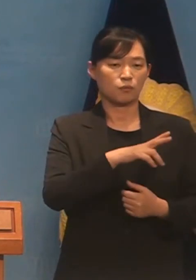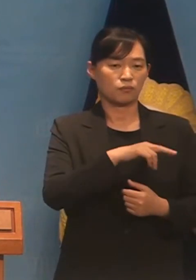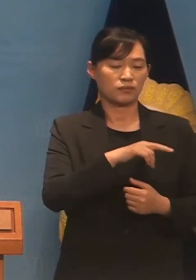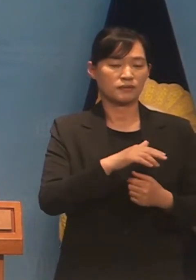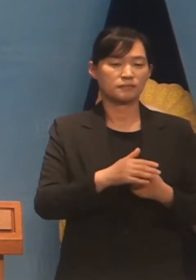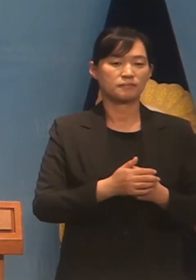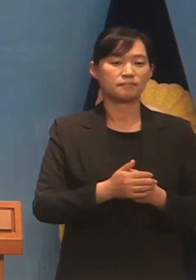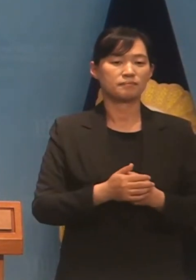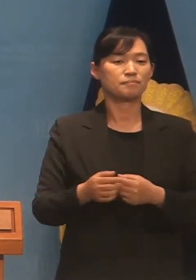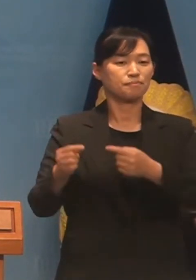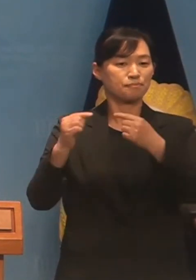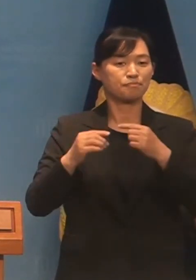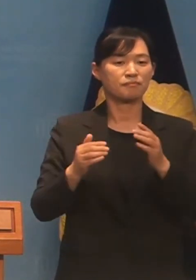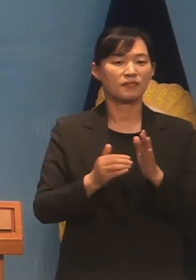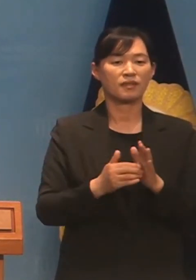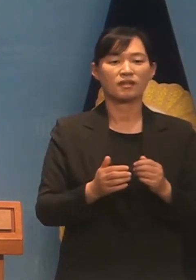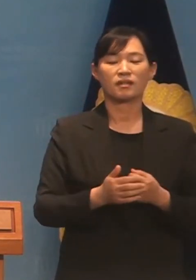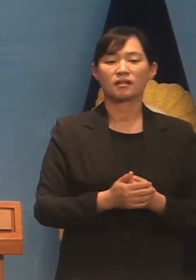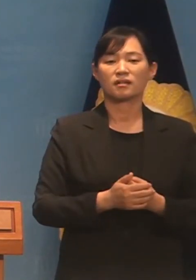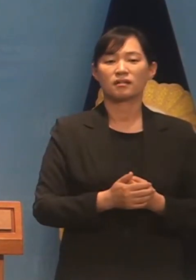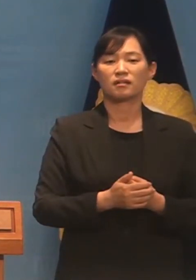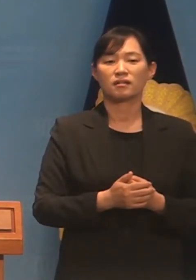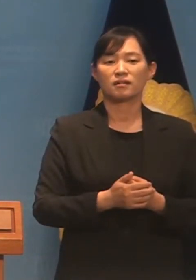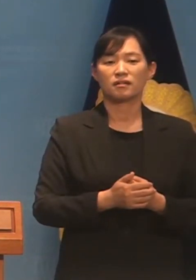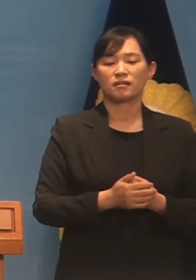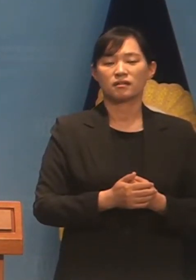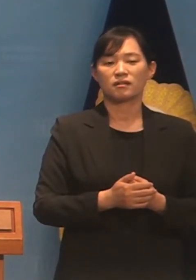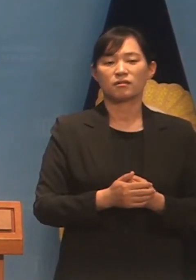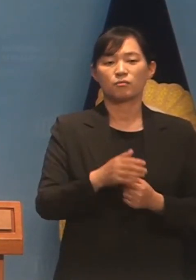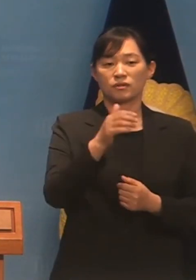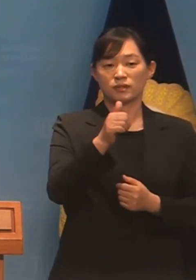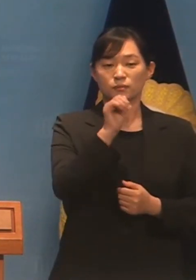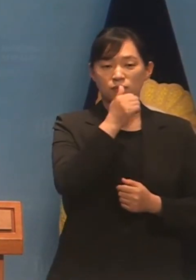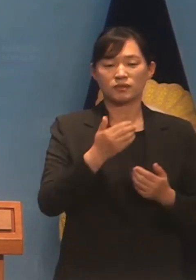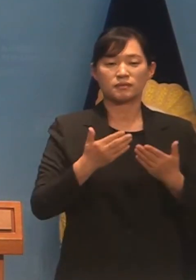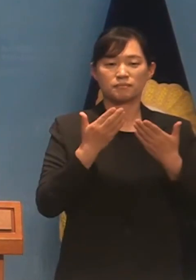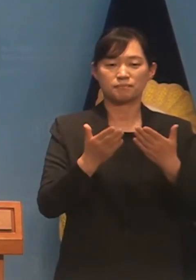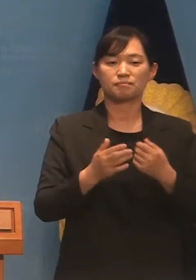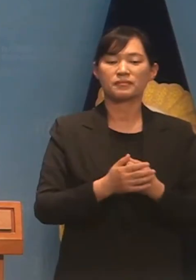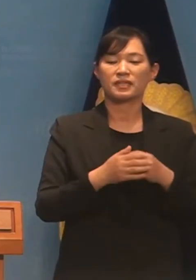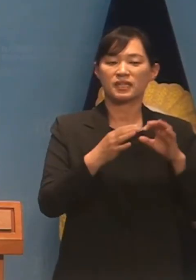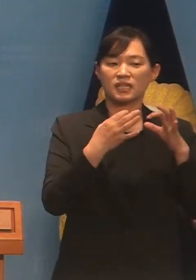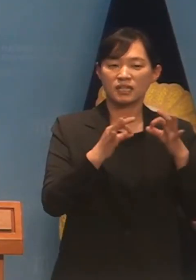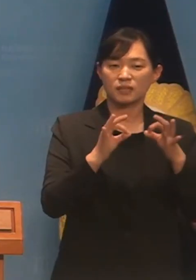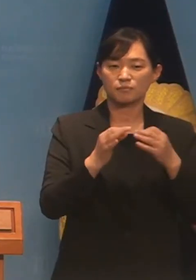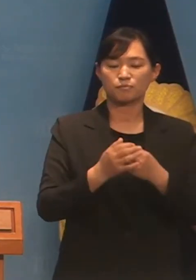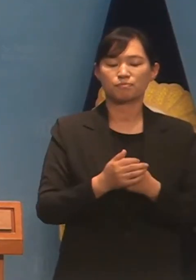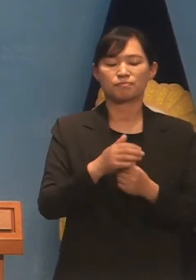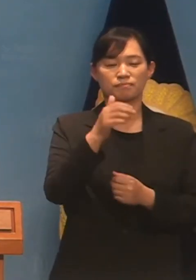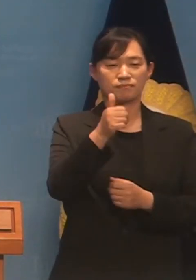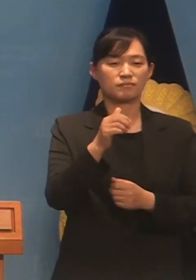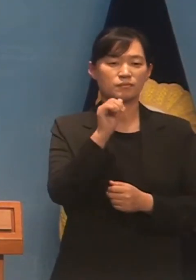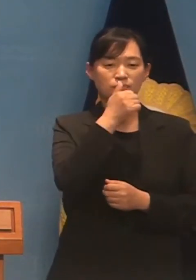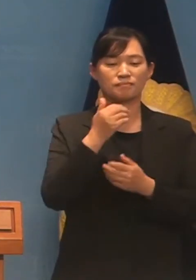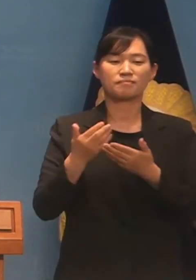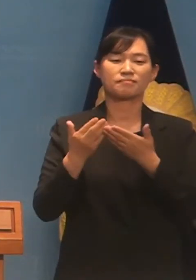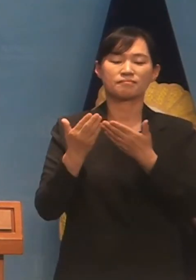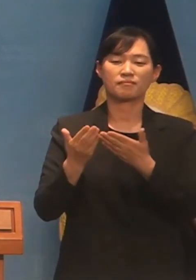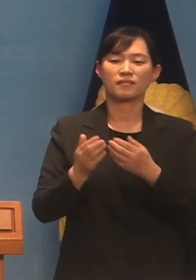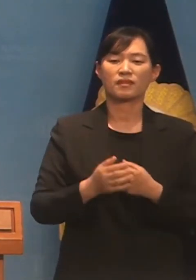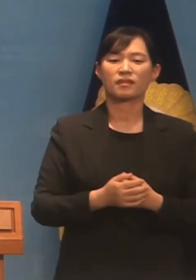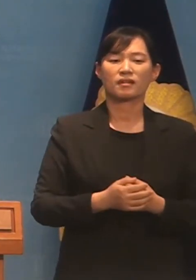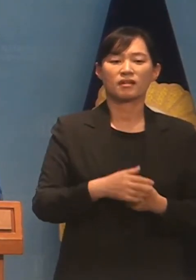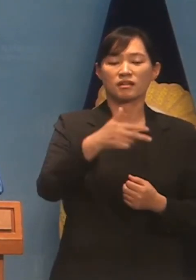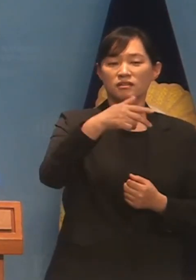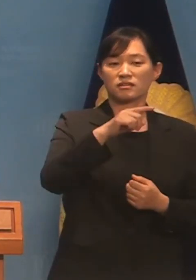참석하셨습니다. 수석 부위원장님들 소개드리겠습니다. 김현덕 수석 부위원장님 참석하셨습니다. 정병기